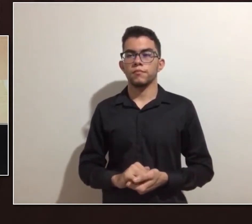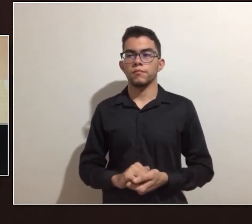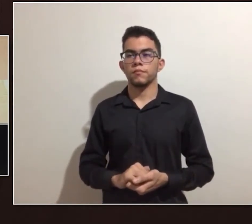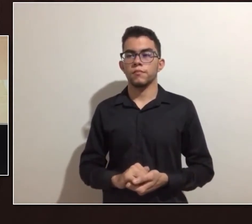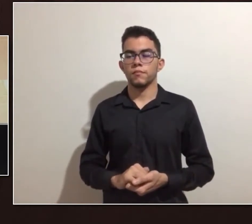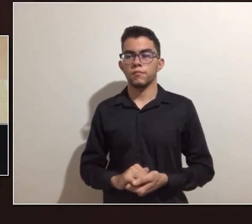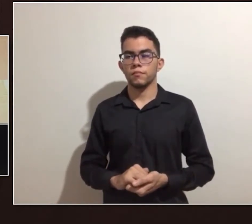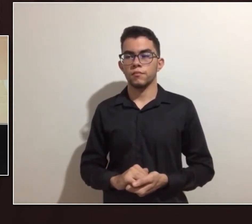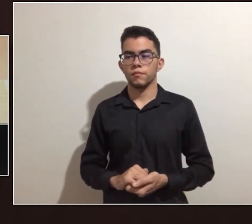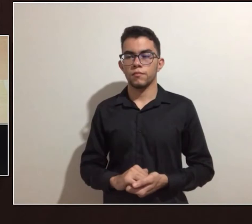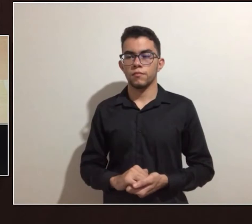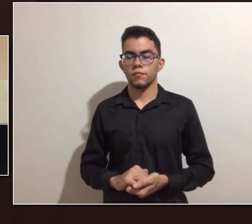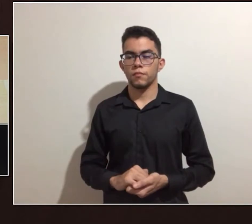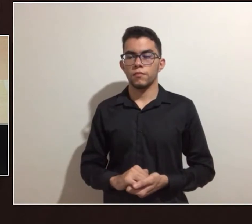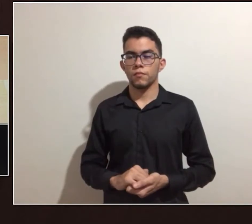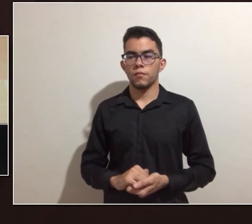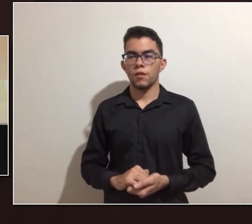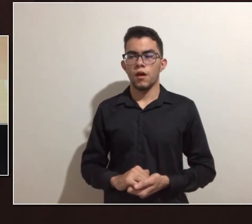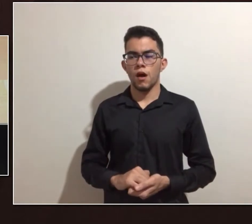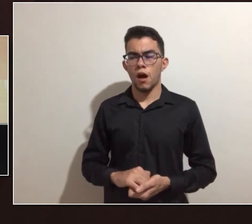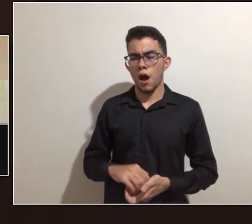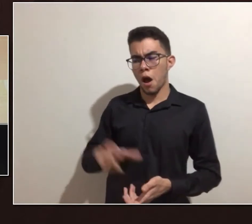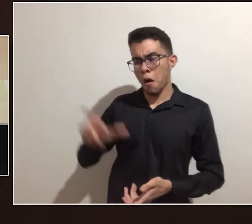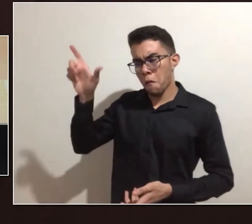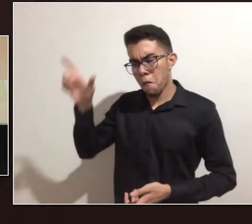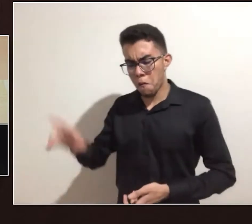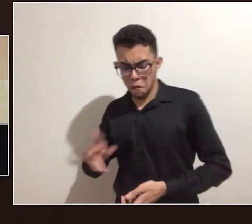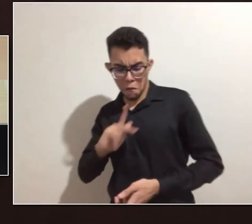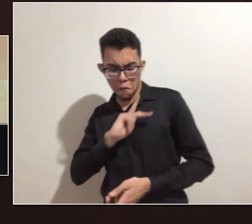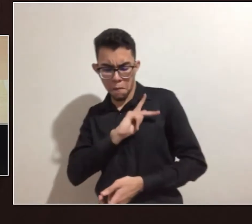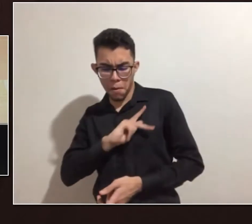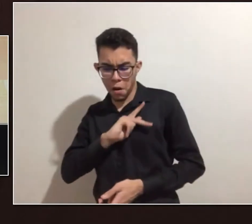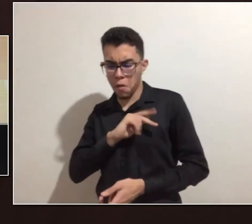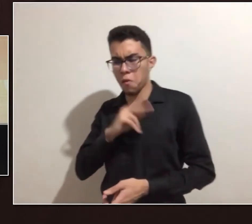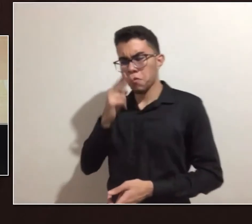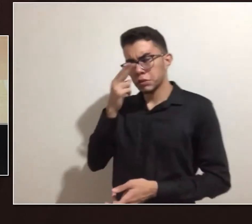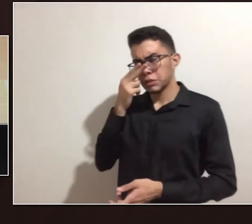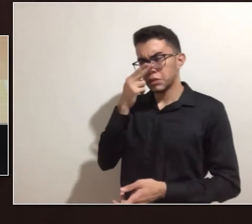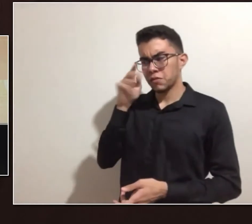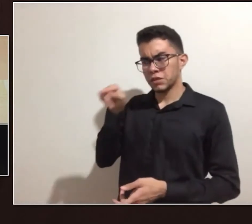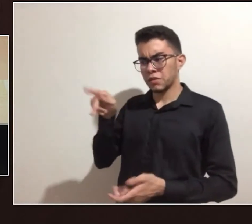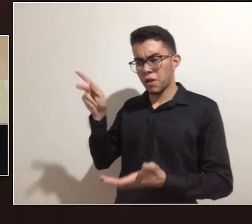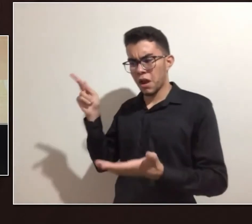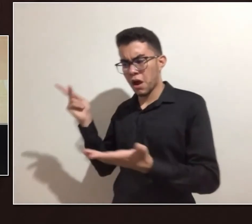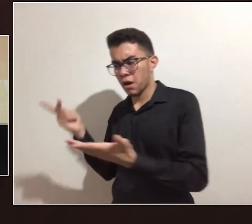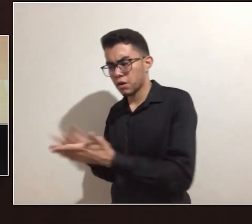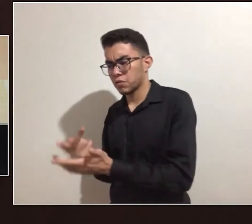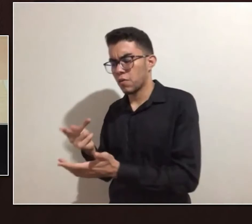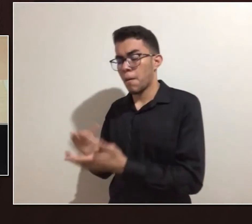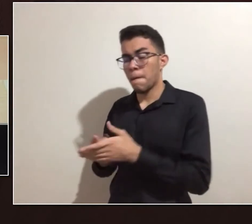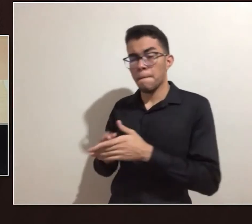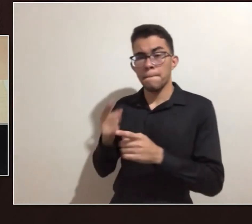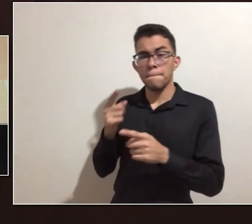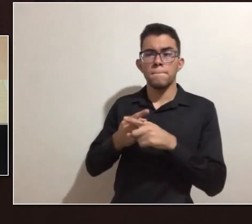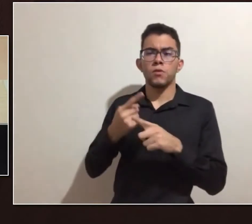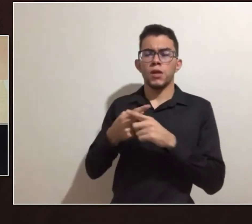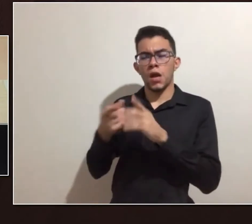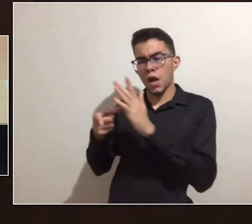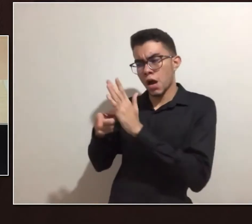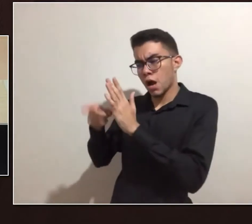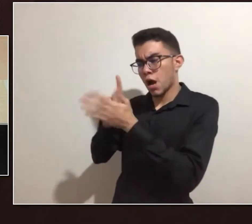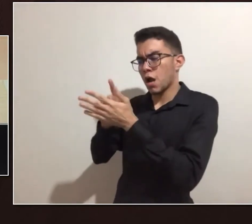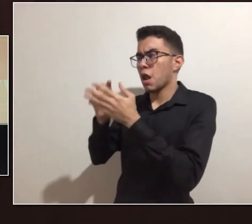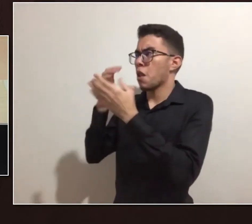dos cristãos se baseia no hábito de se encontrar antes do amanhecer de determinado dia, cantar um hino